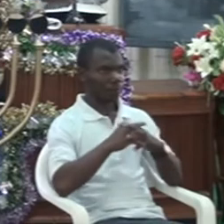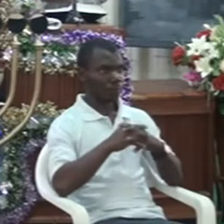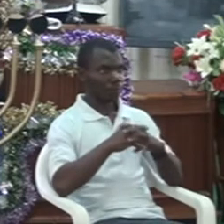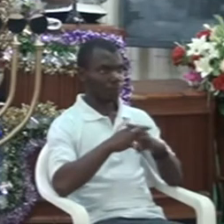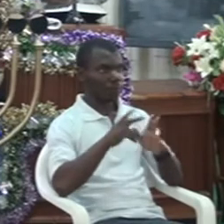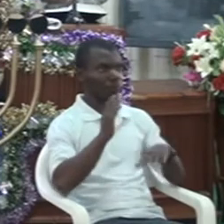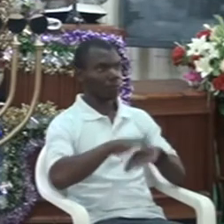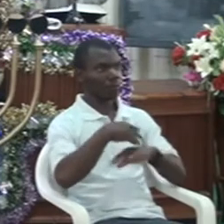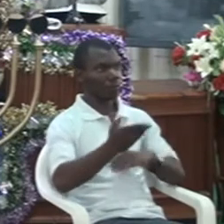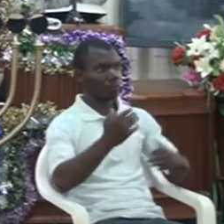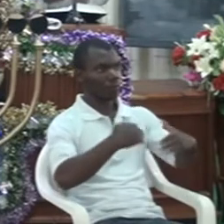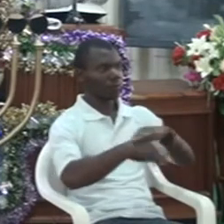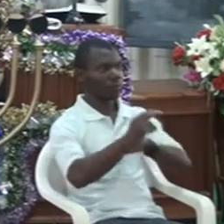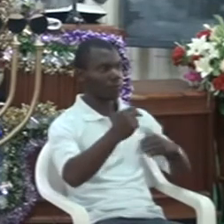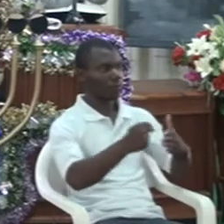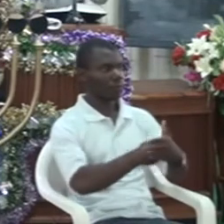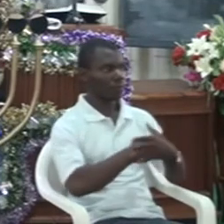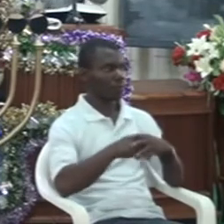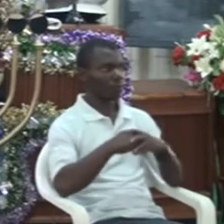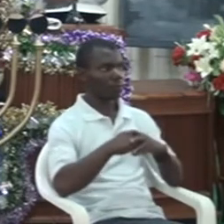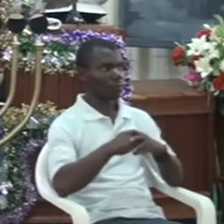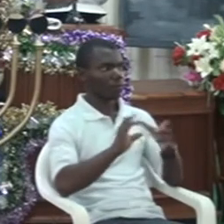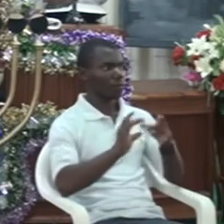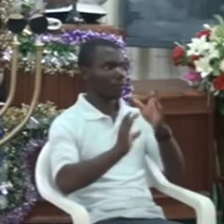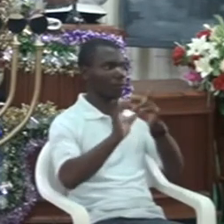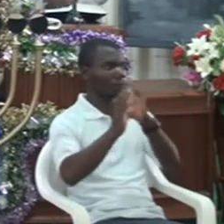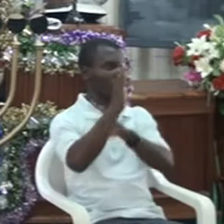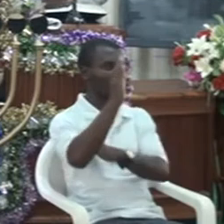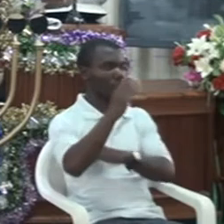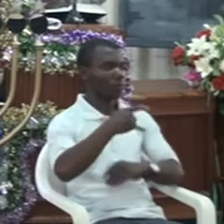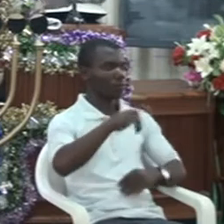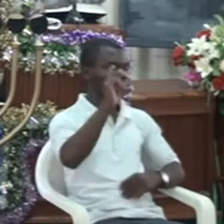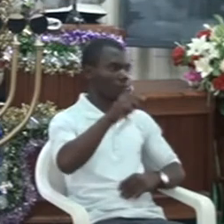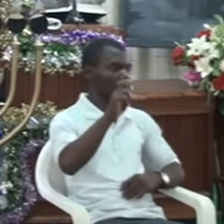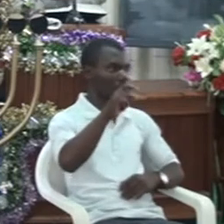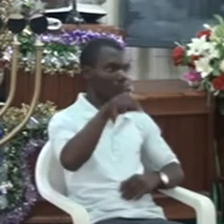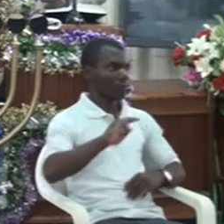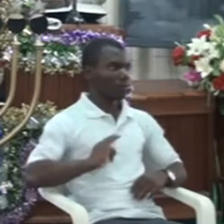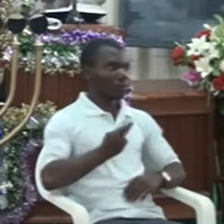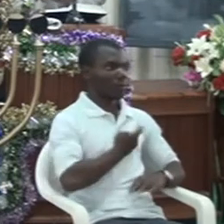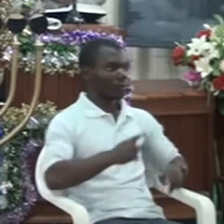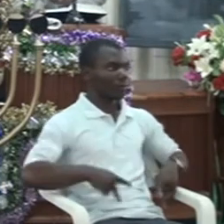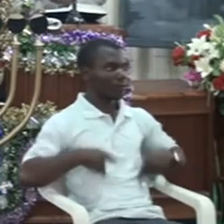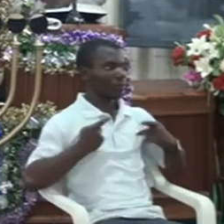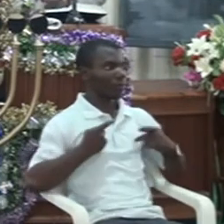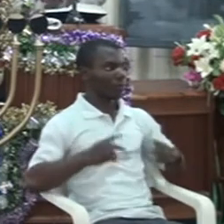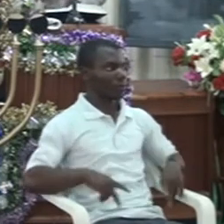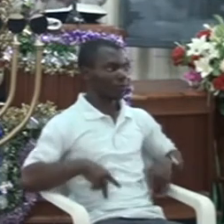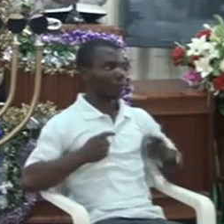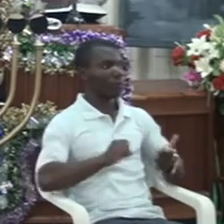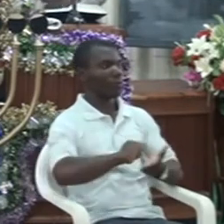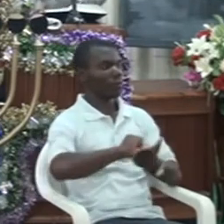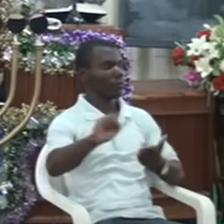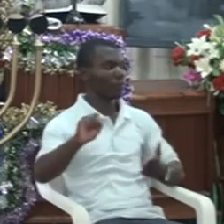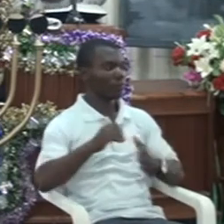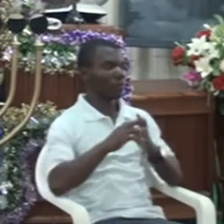Kisha kuzaliwa na Mungu. Après être né de Dieu. Ah, inafa tuishi maisha matakatifu. Il faut que nous